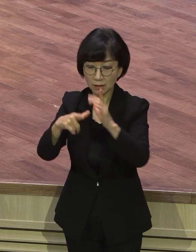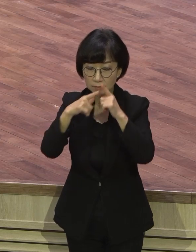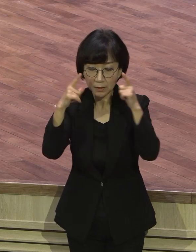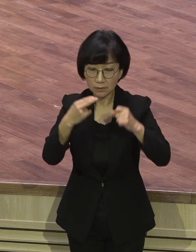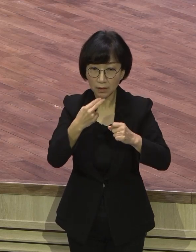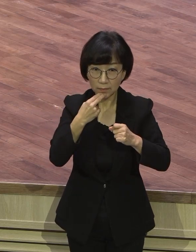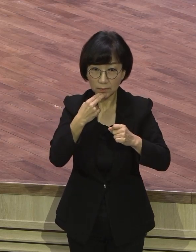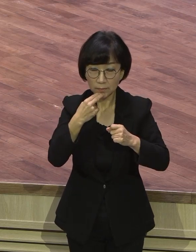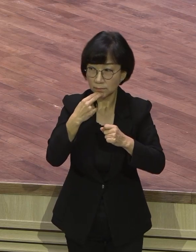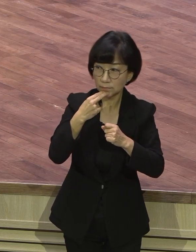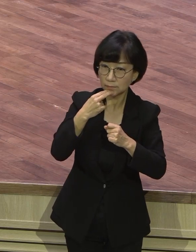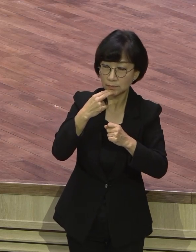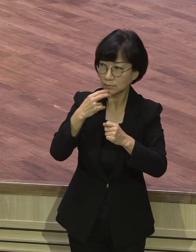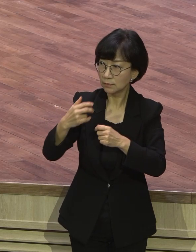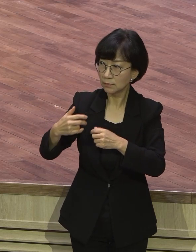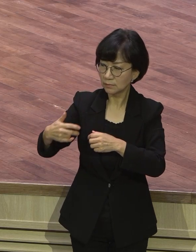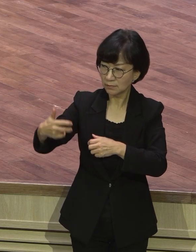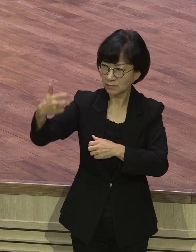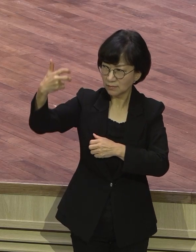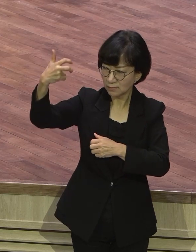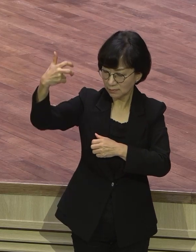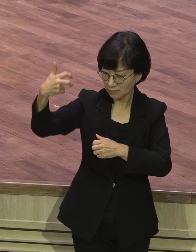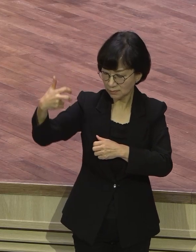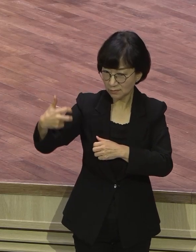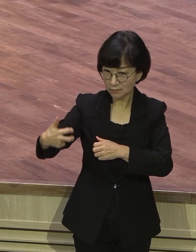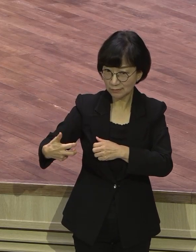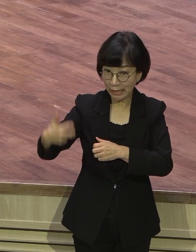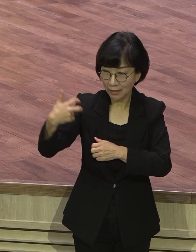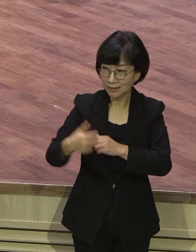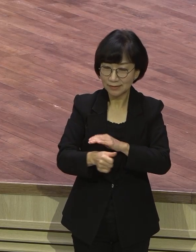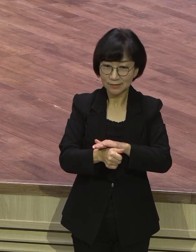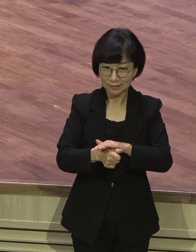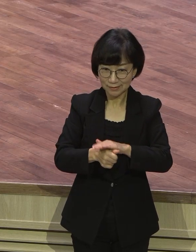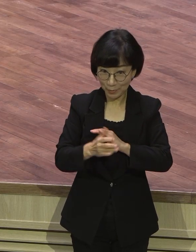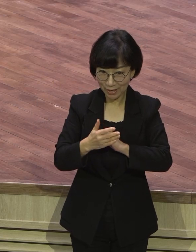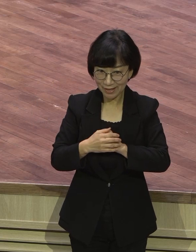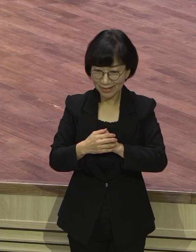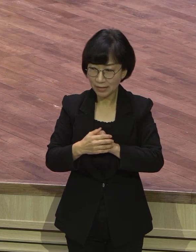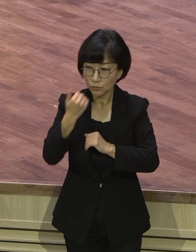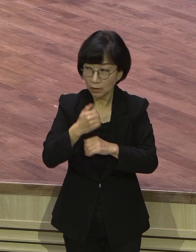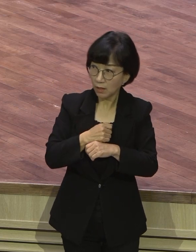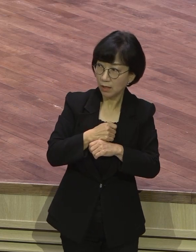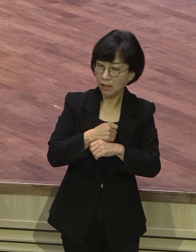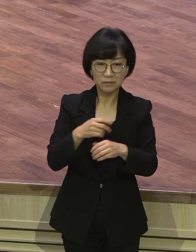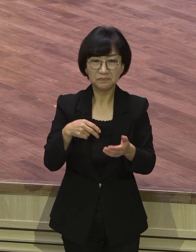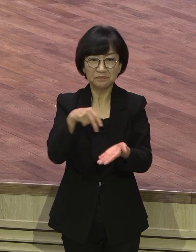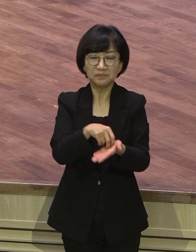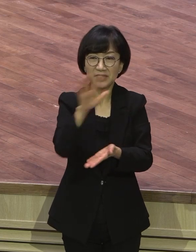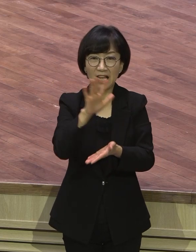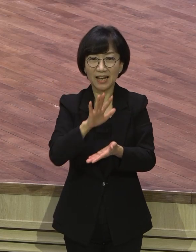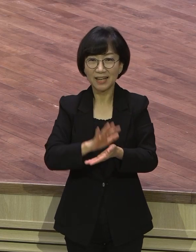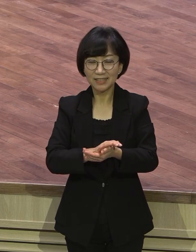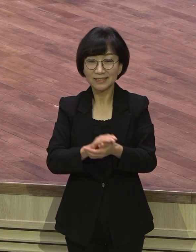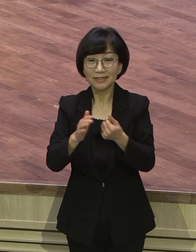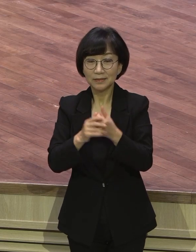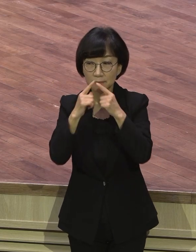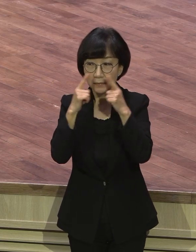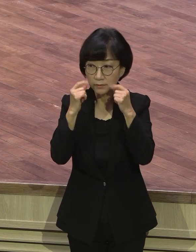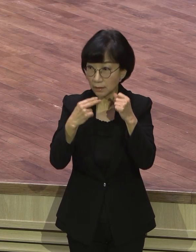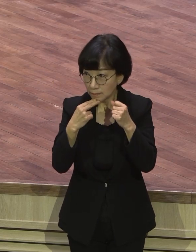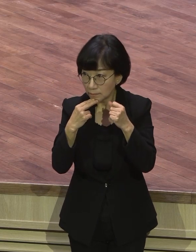썼다. 그러면 사람들이 따가운 시선으로 바라보죠. 어떤 사람은 안 타버려요 그냥. 마스크 안 하는 사람이